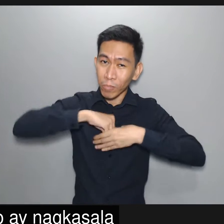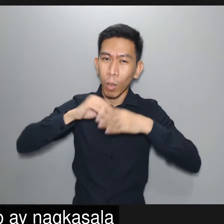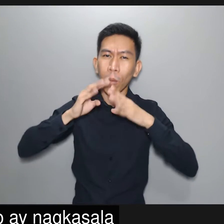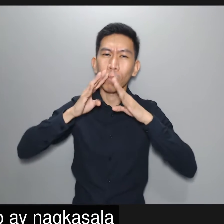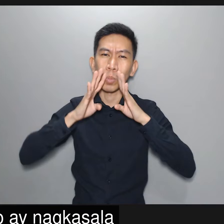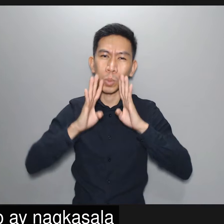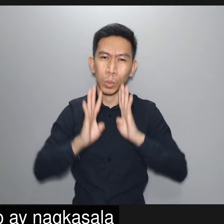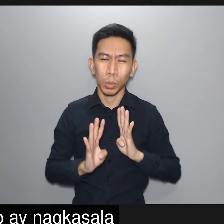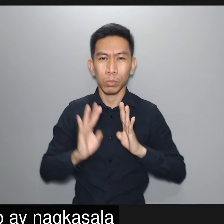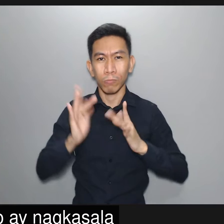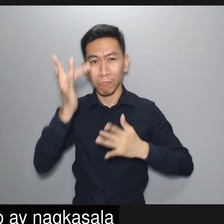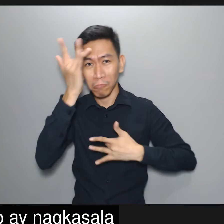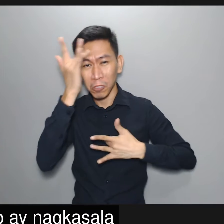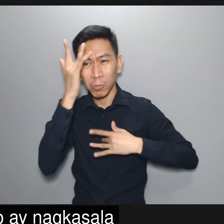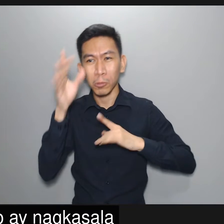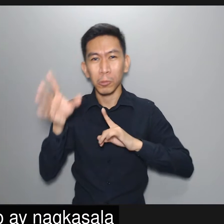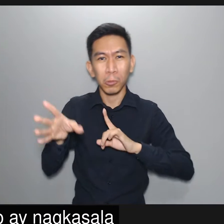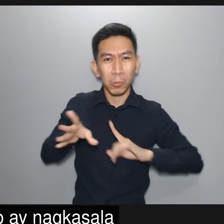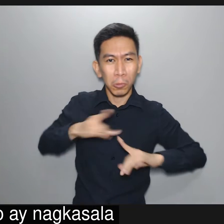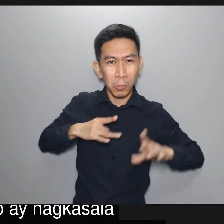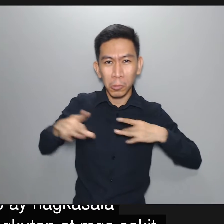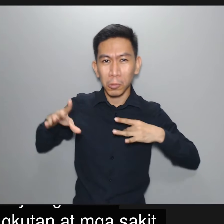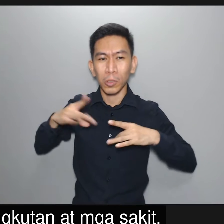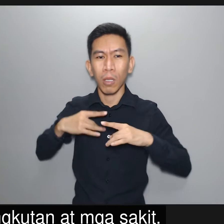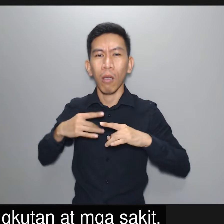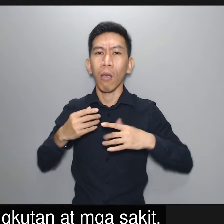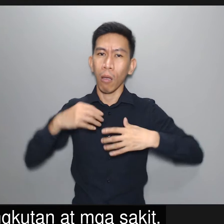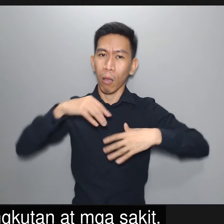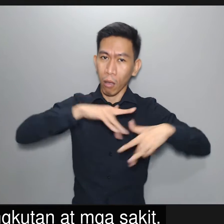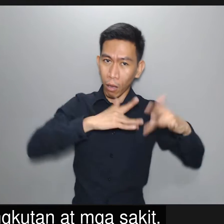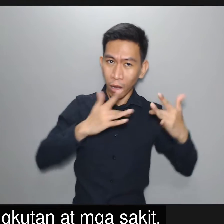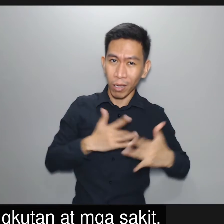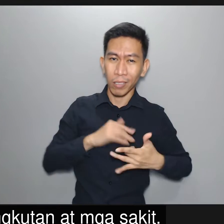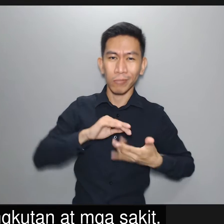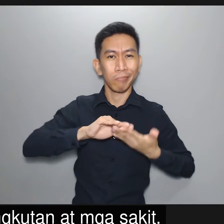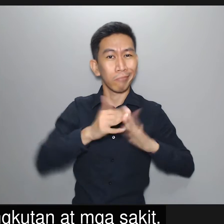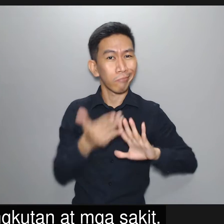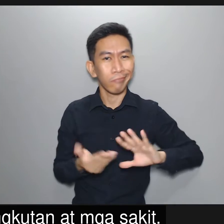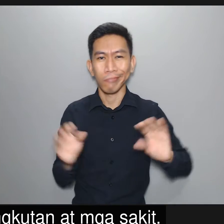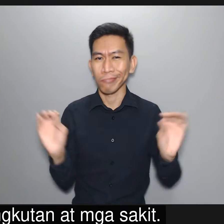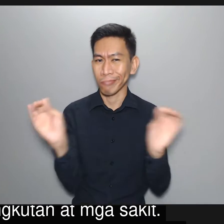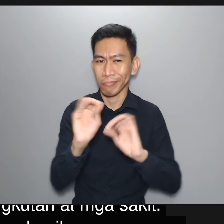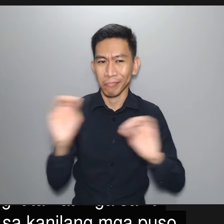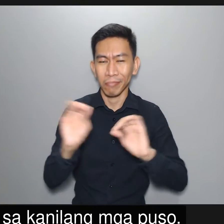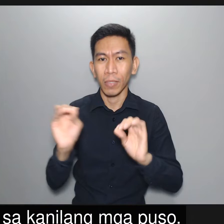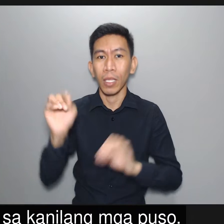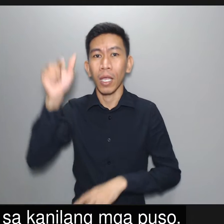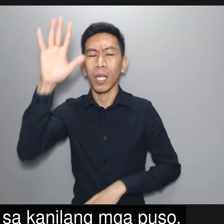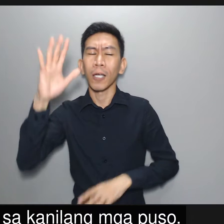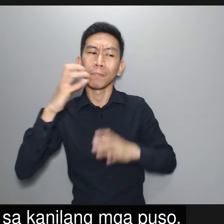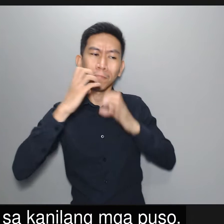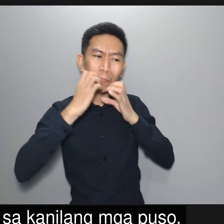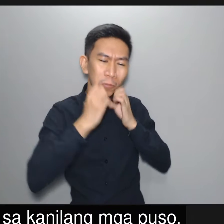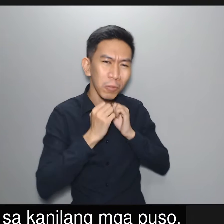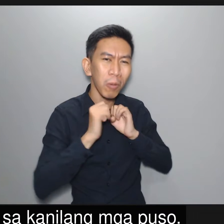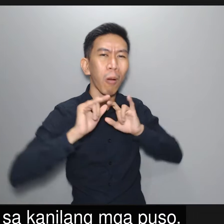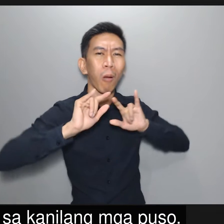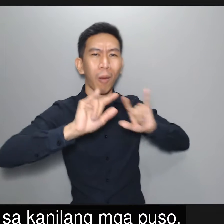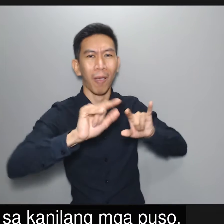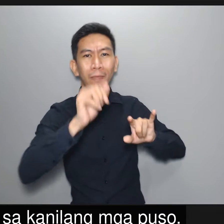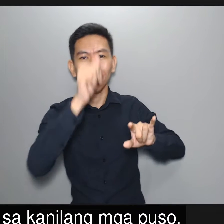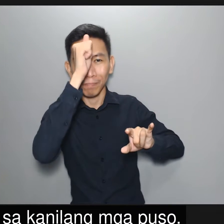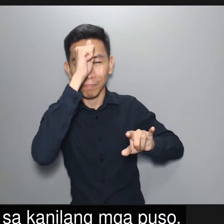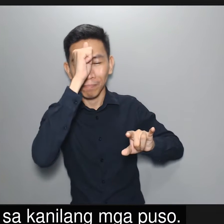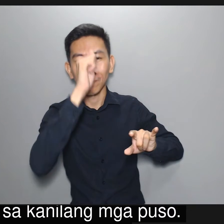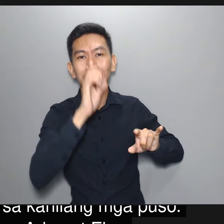Wala silang kapayapaan sa kanilang mga puso. Mahal ng Diyos sina Adan at Eva at mahal pa rin tayong